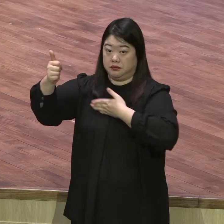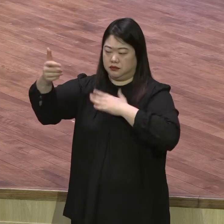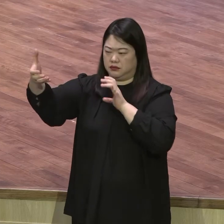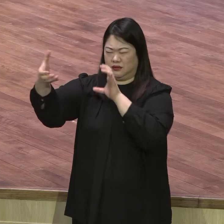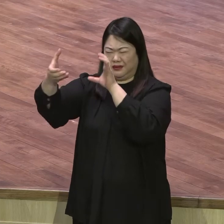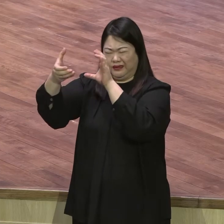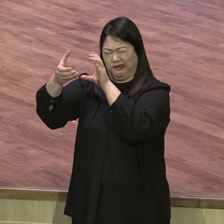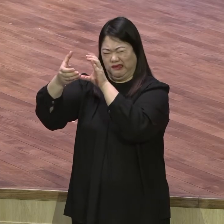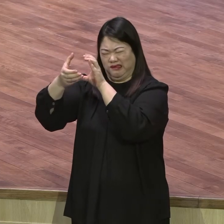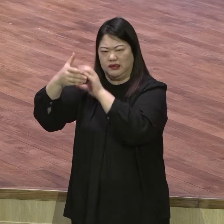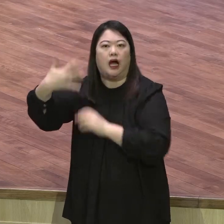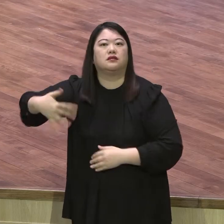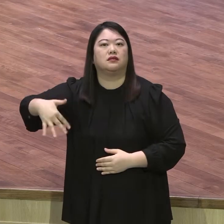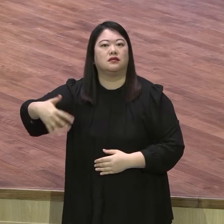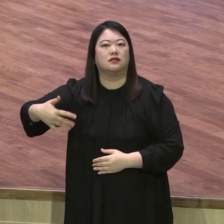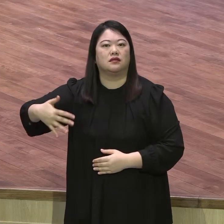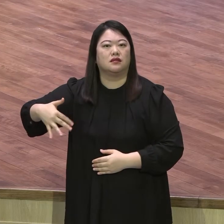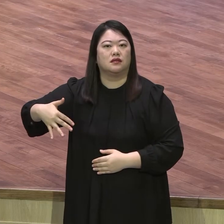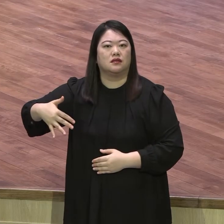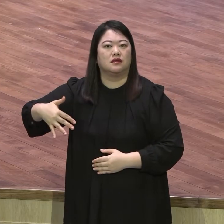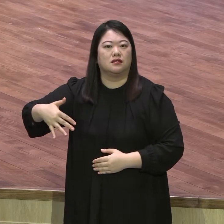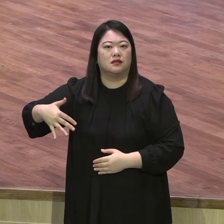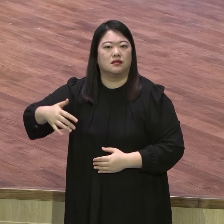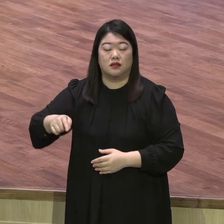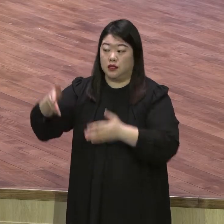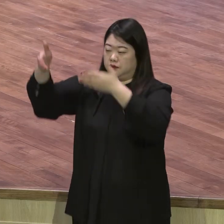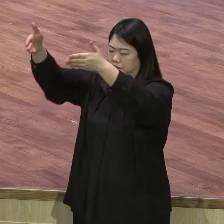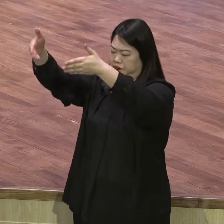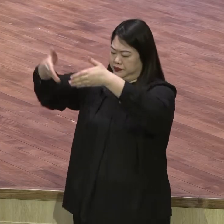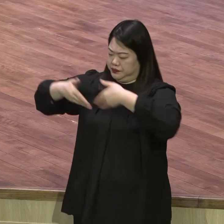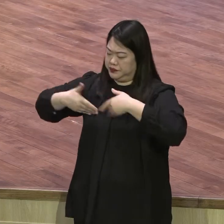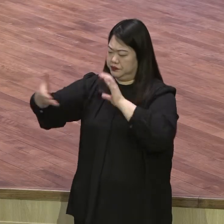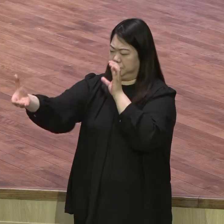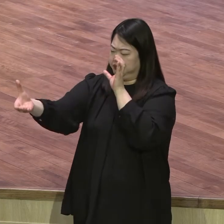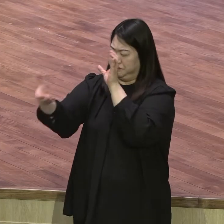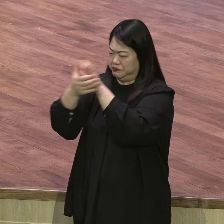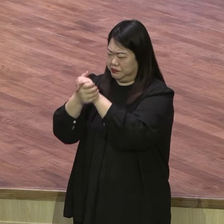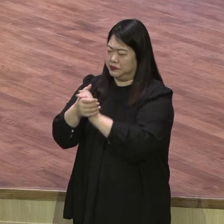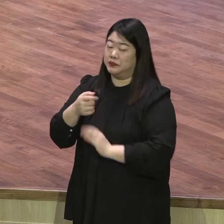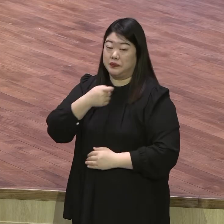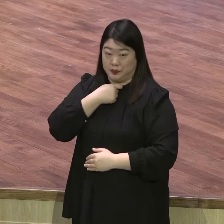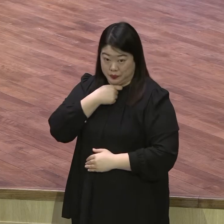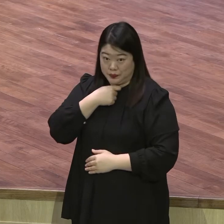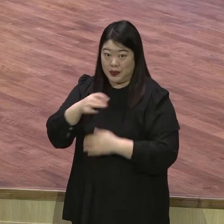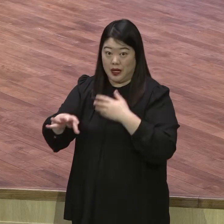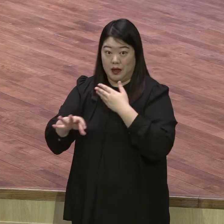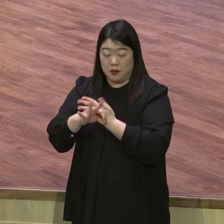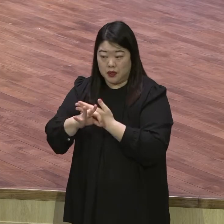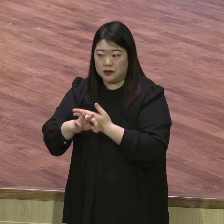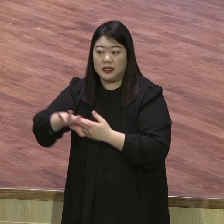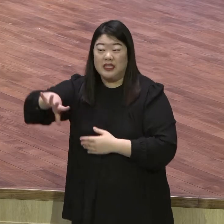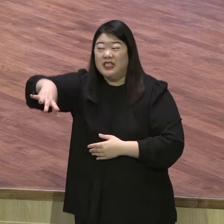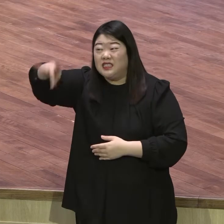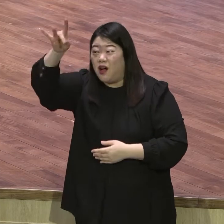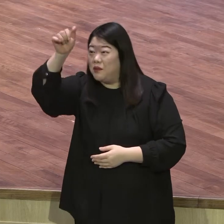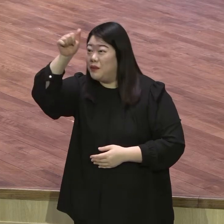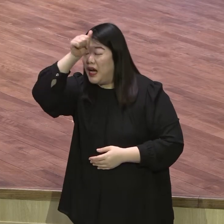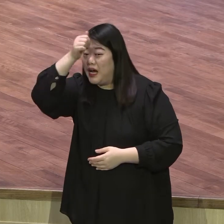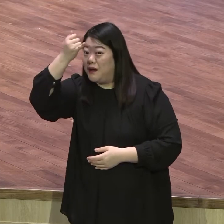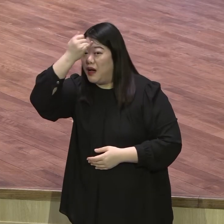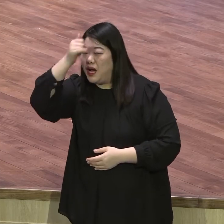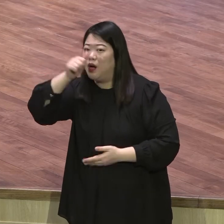그래서 하나님과 단절된 문제를 해결하기 위해서 두 번째 아담, 마지막